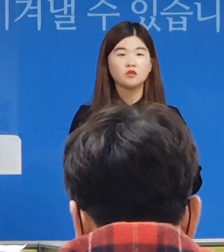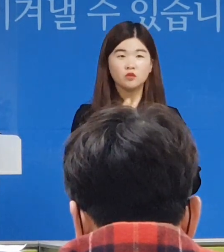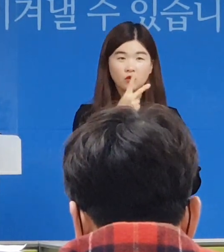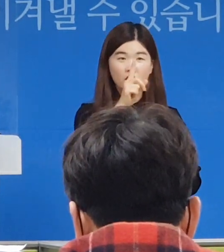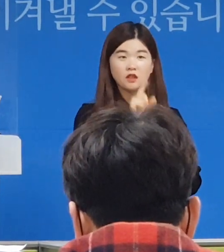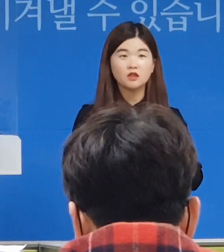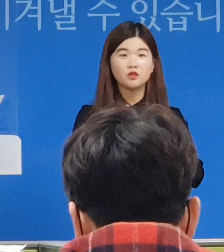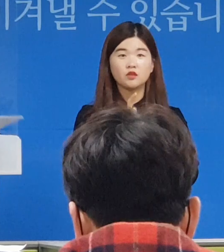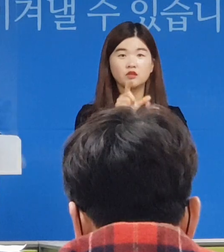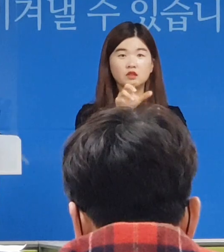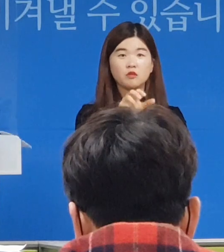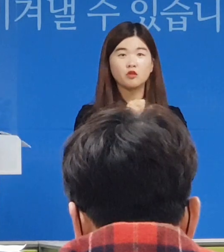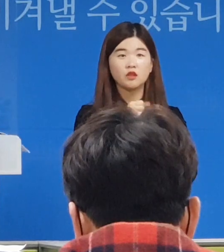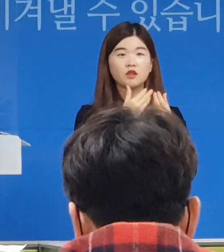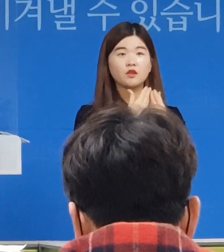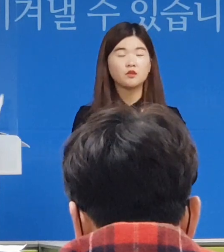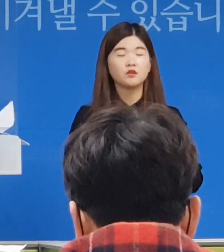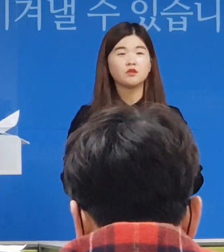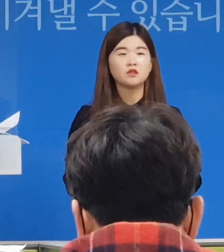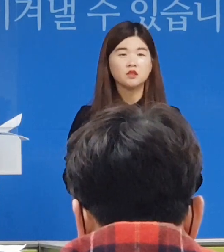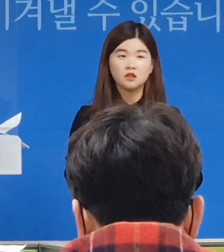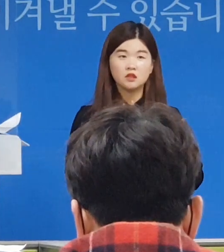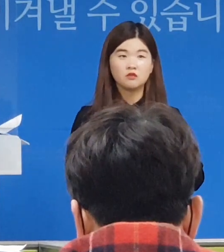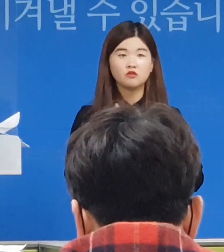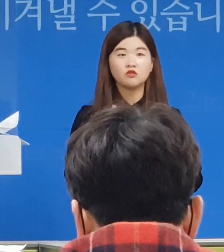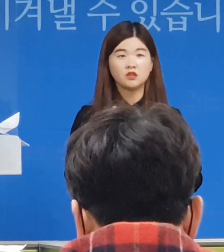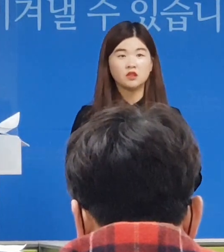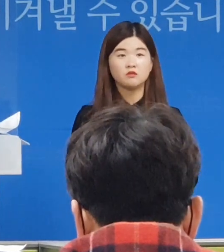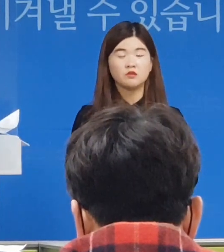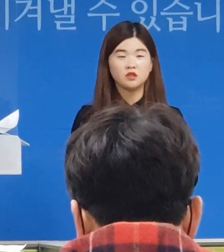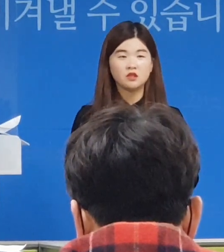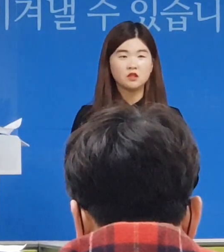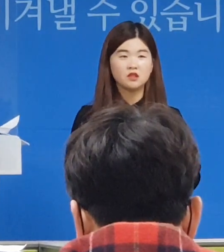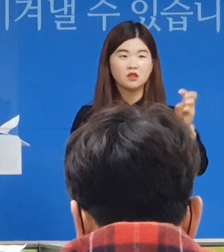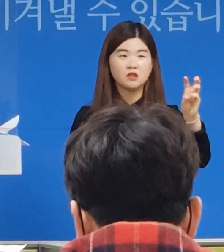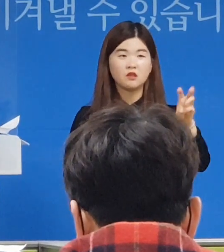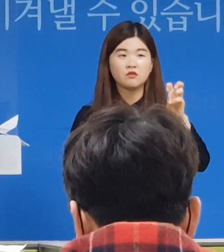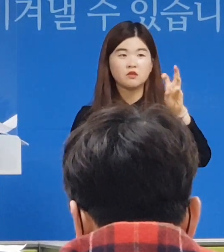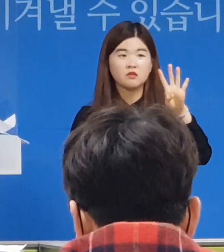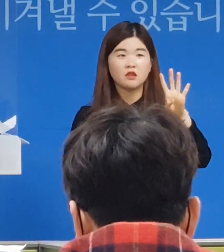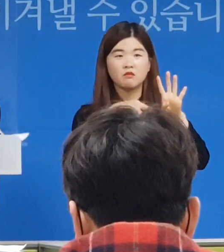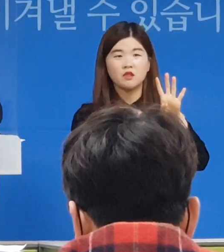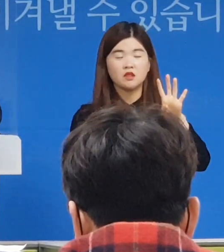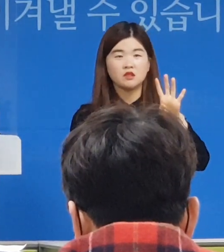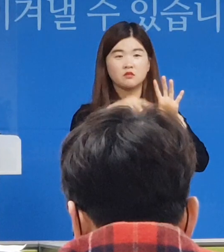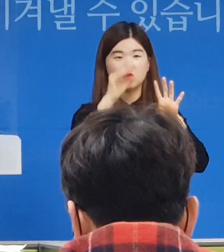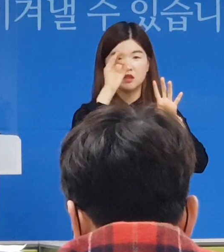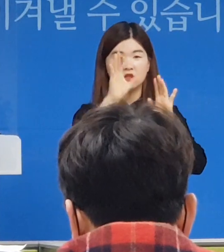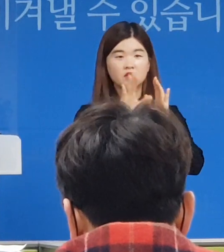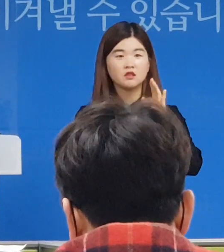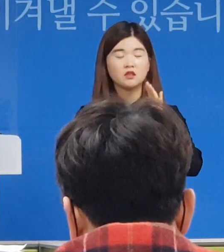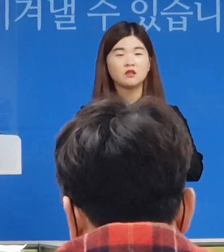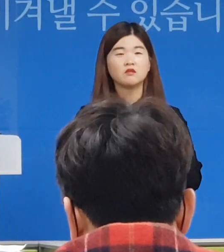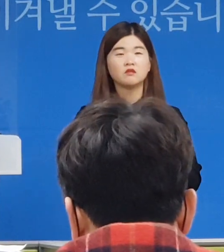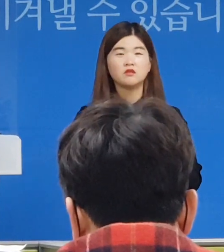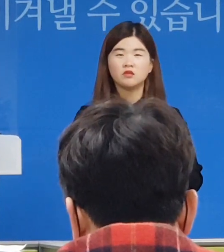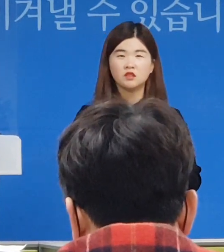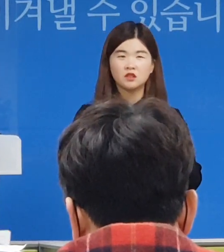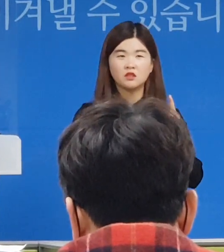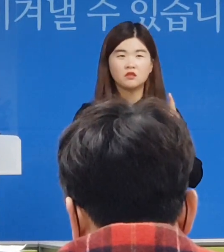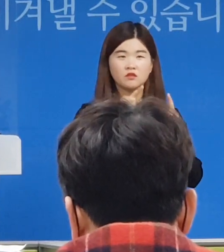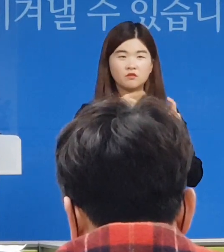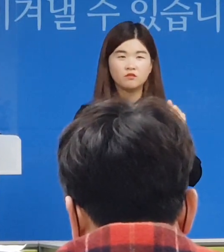참고로 그 저희들이 그 34페이지입니다. 34페이지인데 우리가